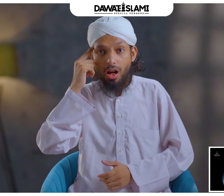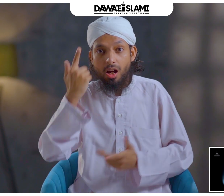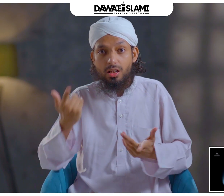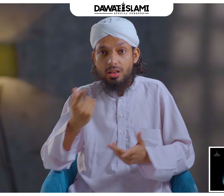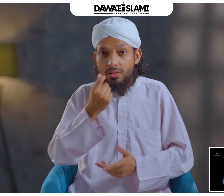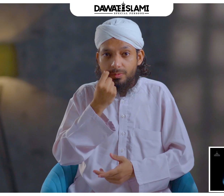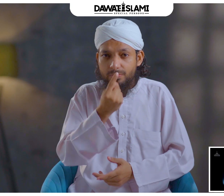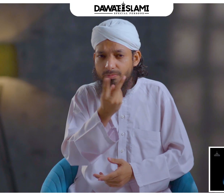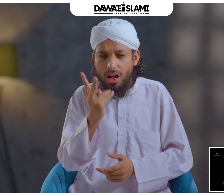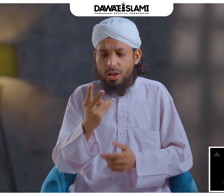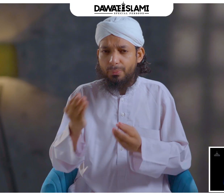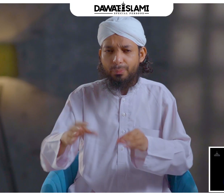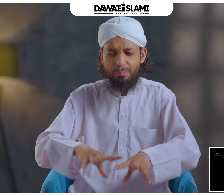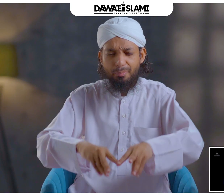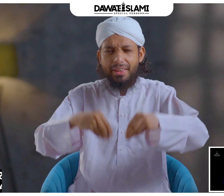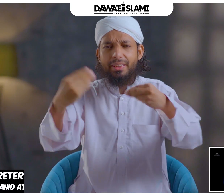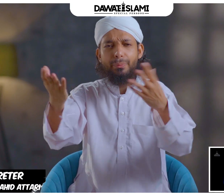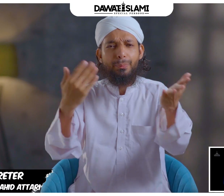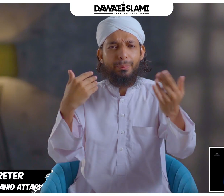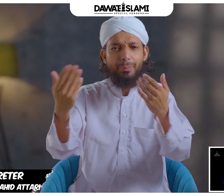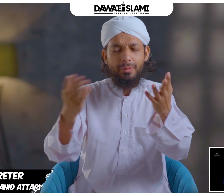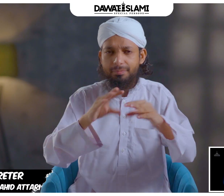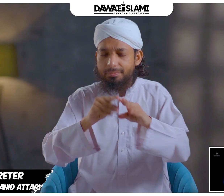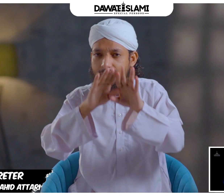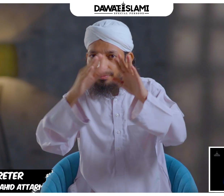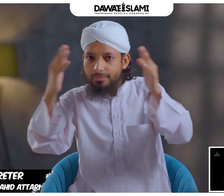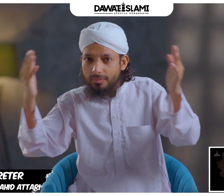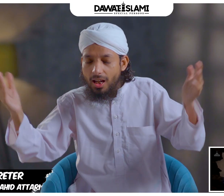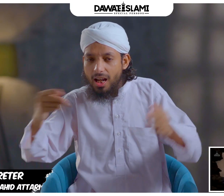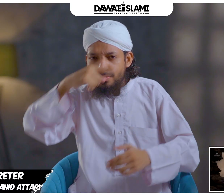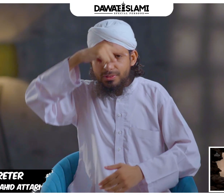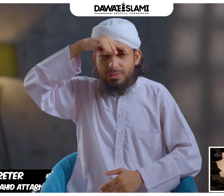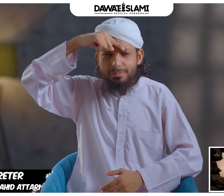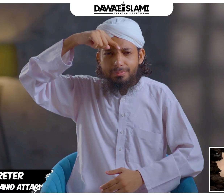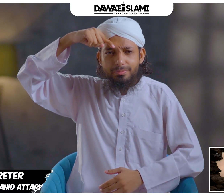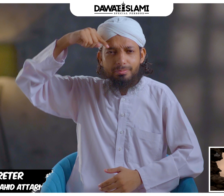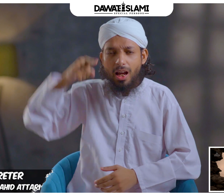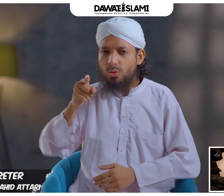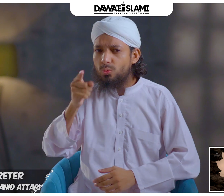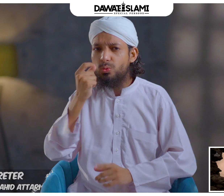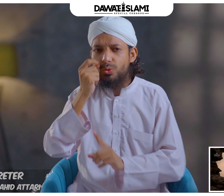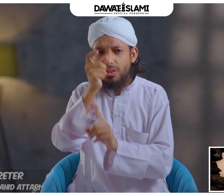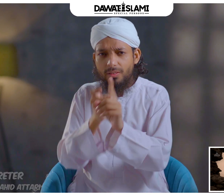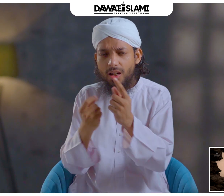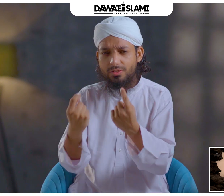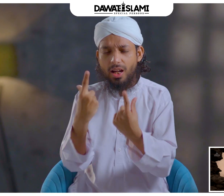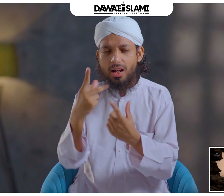بدلہ خون ہی چاہتے ہیں۔ امید و پہم کا یہ عالم تھا کہ سامنے سے اڑتا ہوا غبار نظر آیا، گرد ہٹی